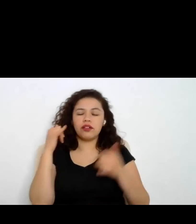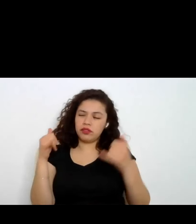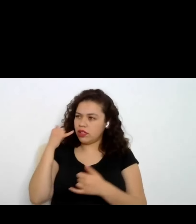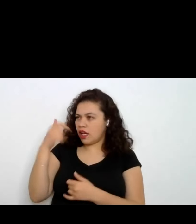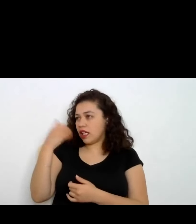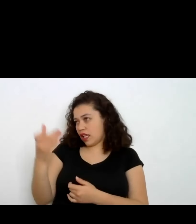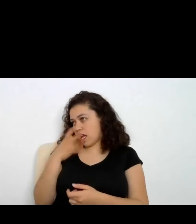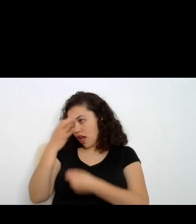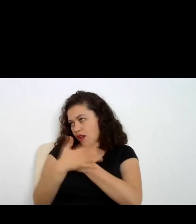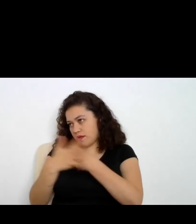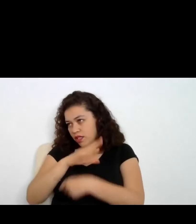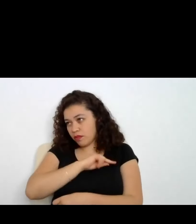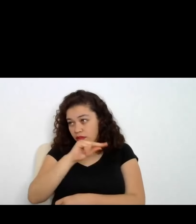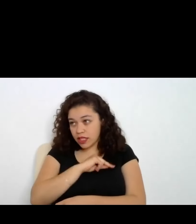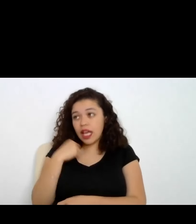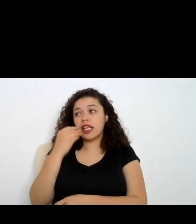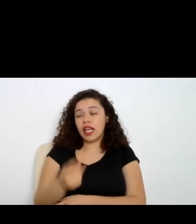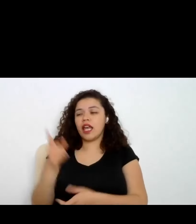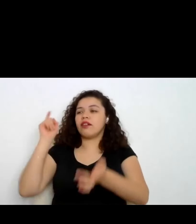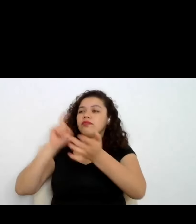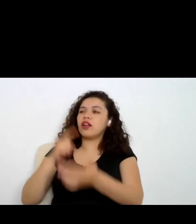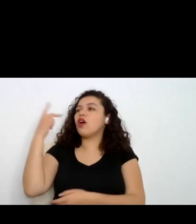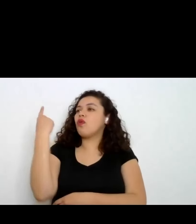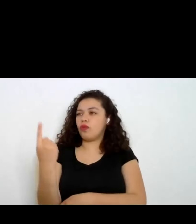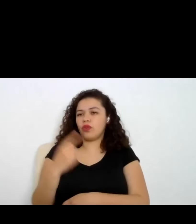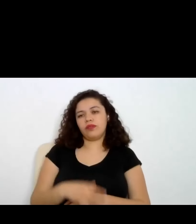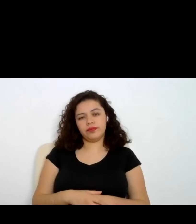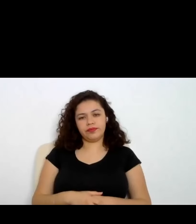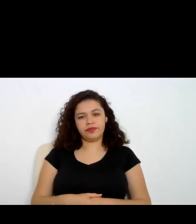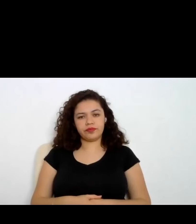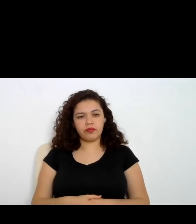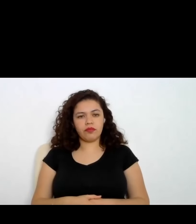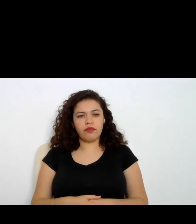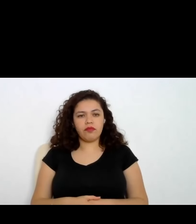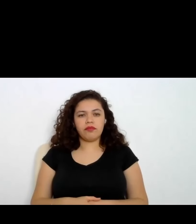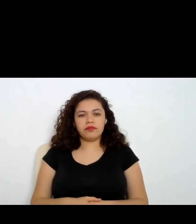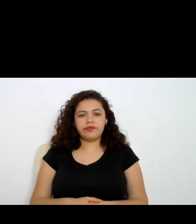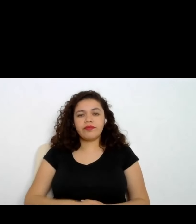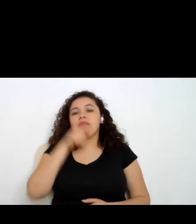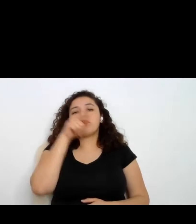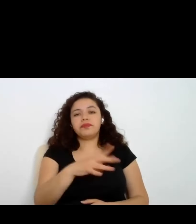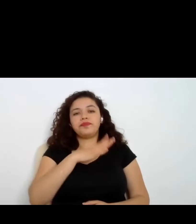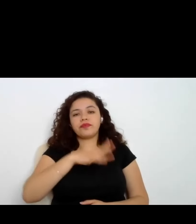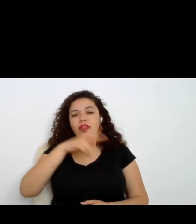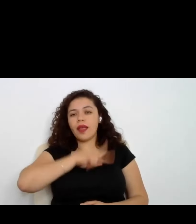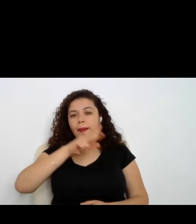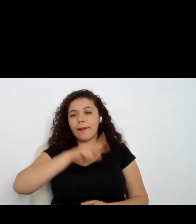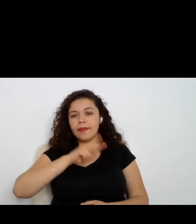escuchar nuestro aviso de privacidad, marque 1. Entonces, ellos están poniendo a mi